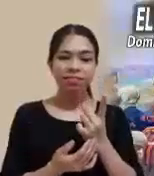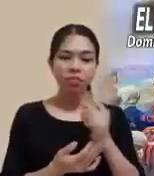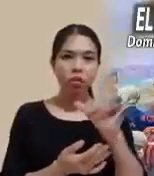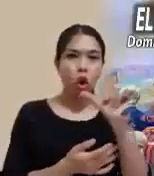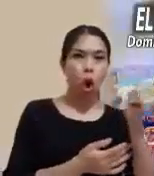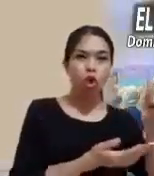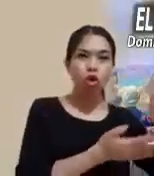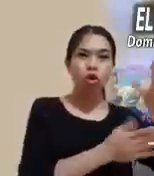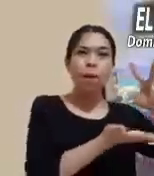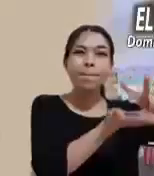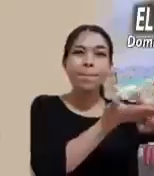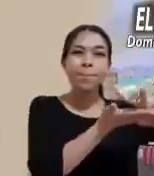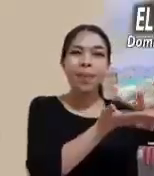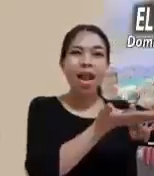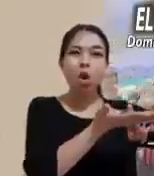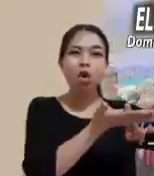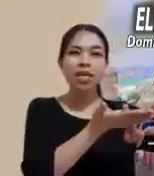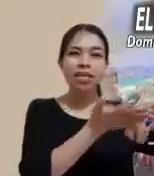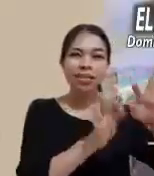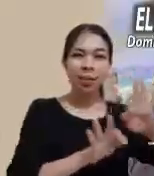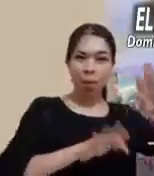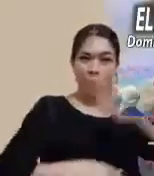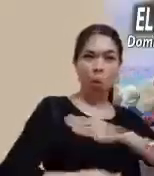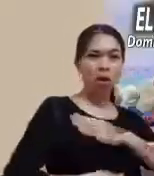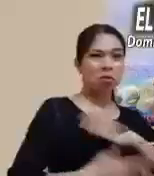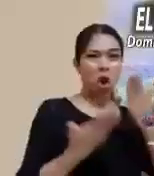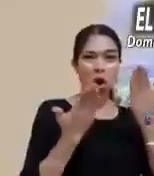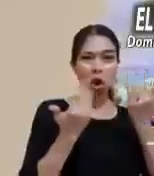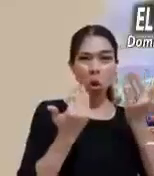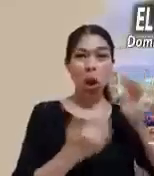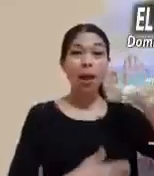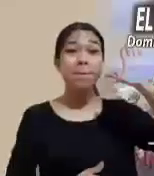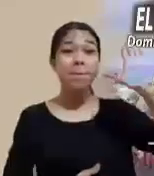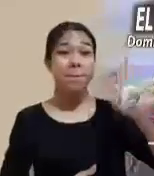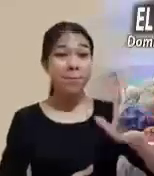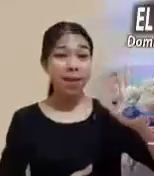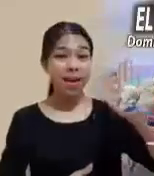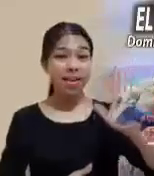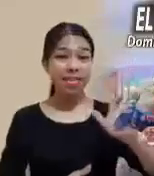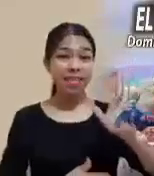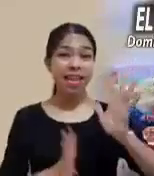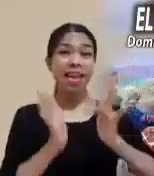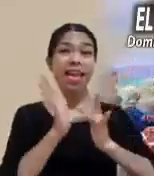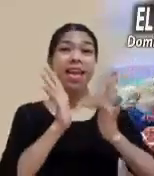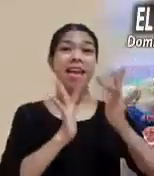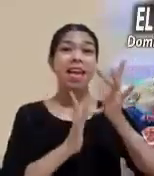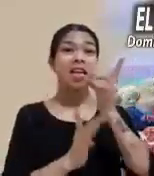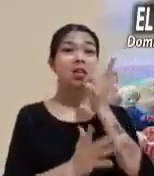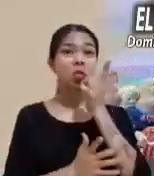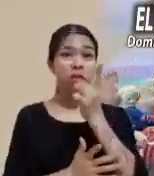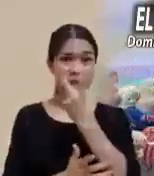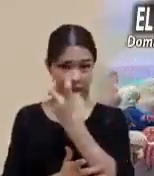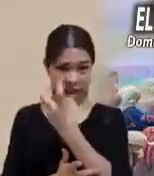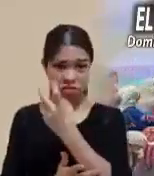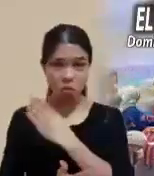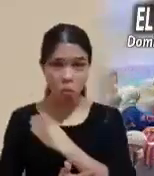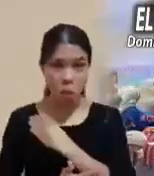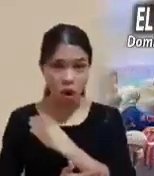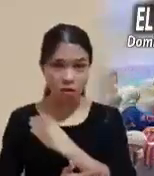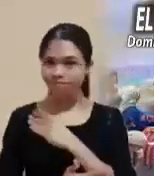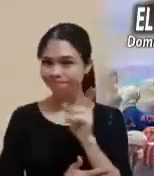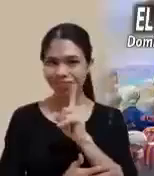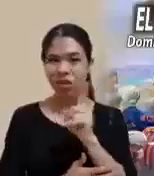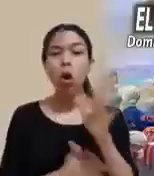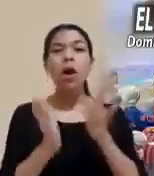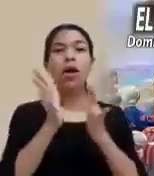No hay otros valores que el propio provecho. ¿Esto es lo que propone Jesús como ejemplo? Todo